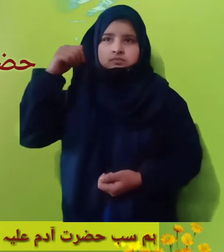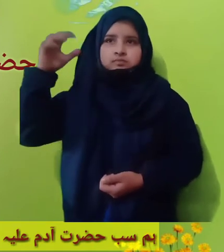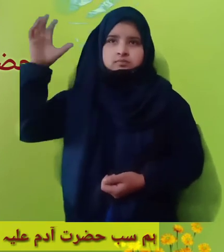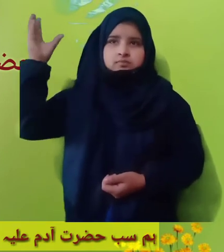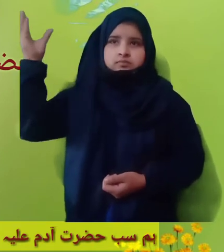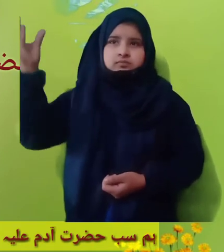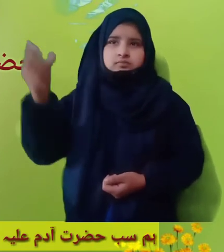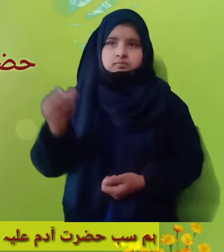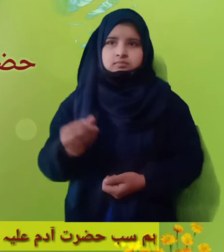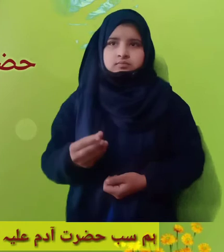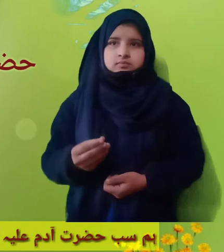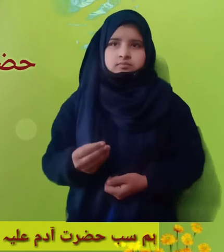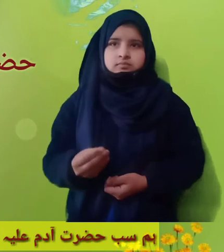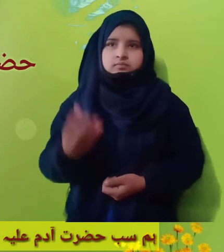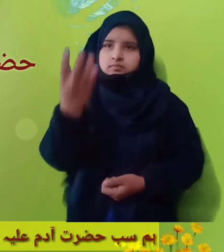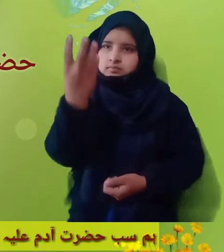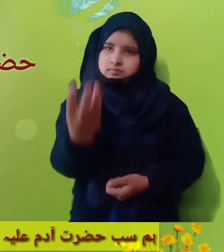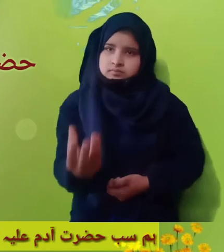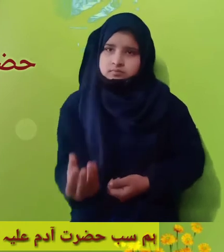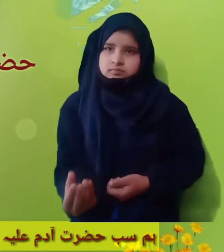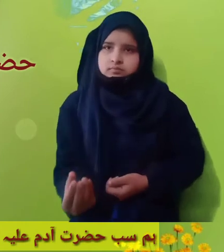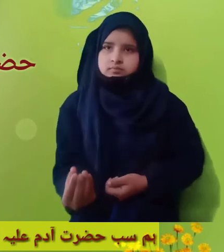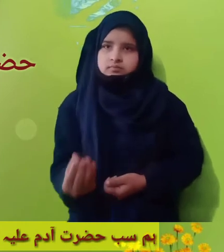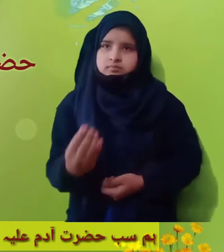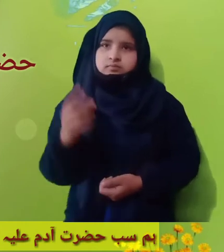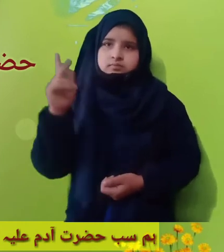हज़रत आदम अलैहिस्सलाम की